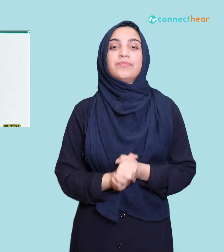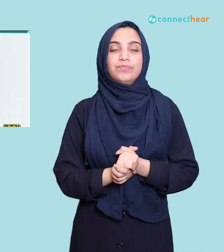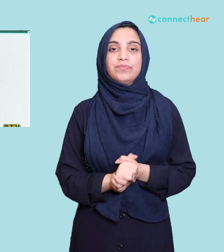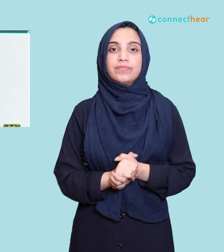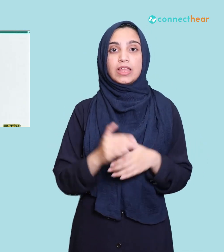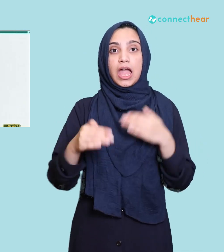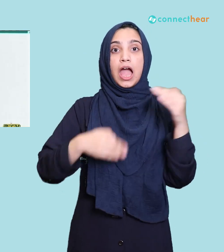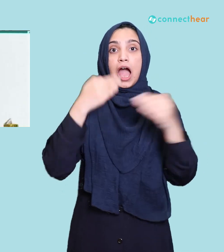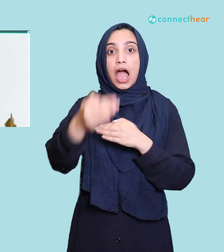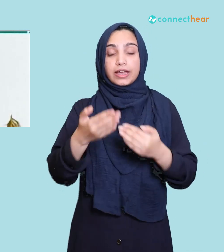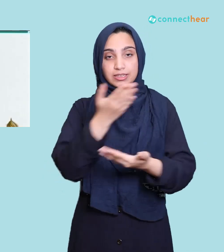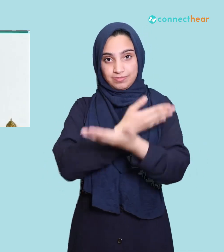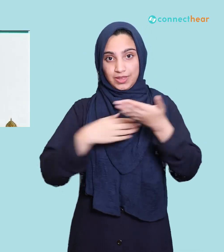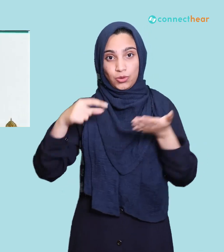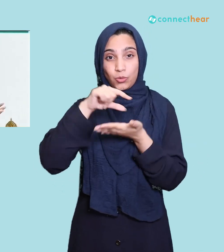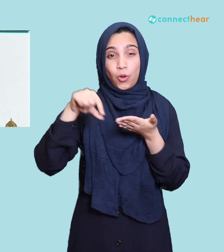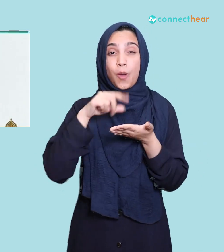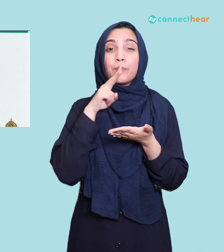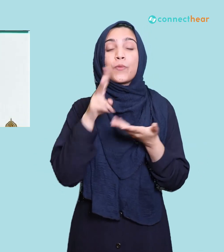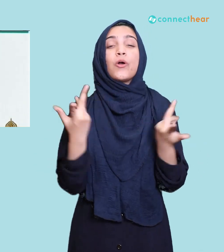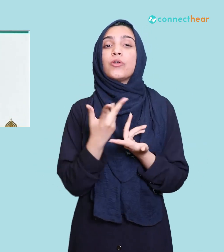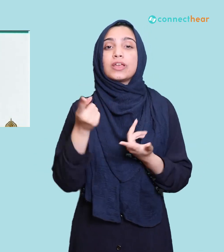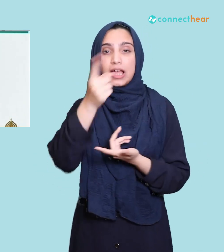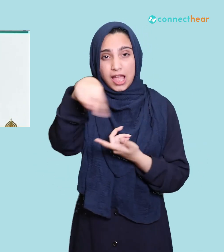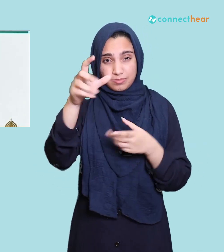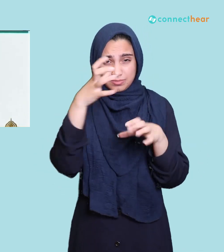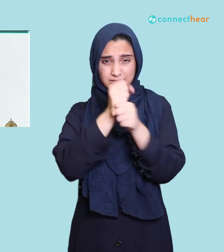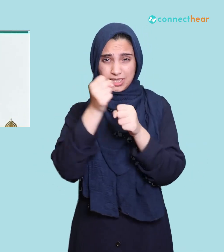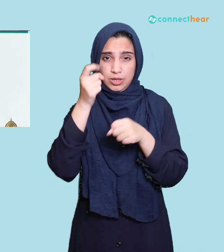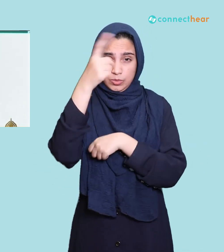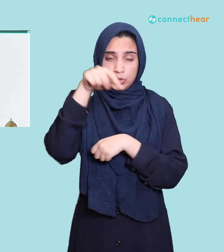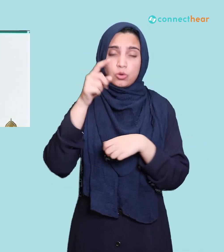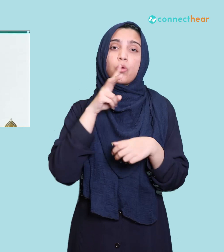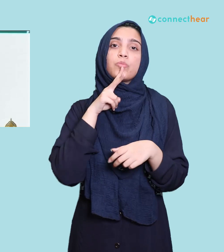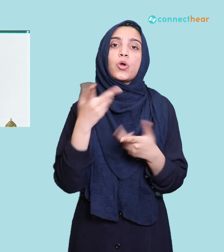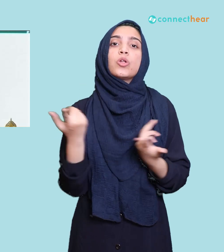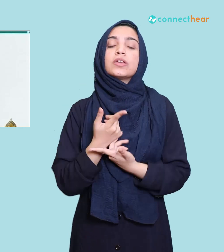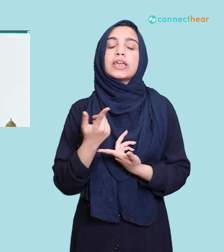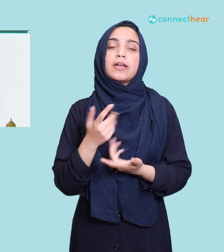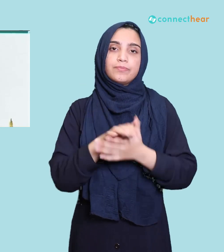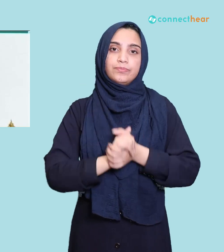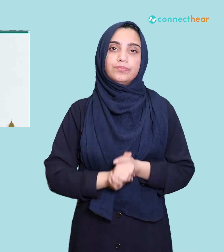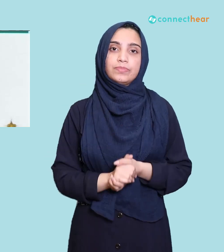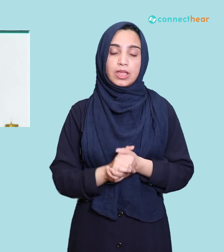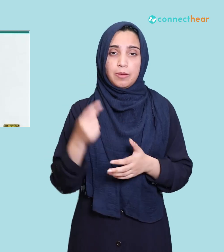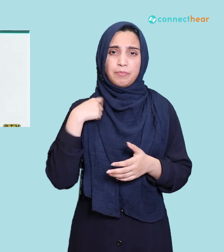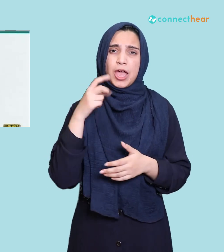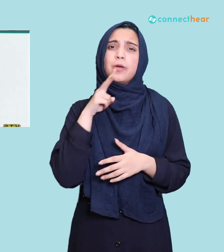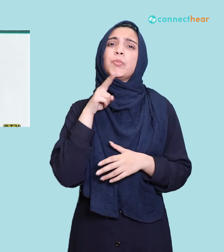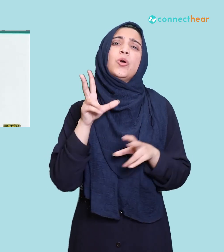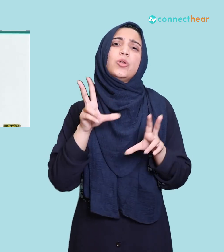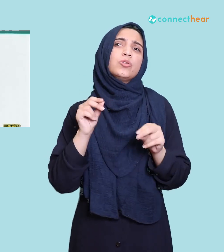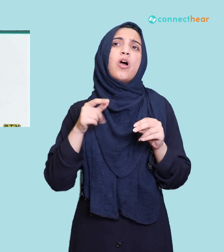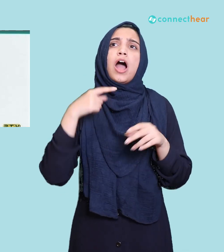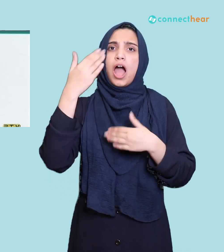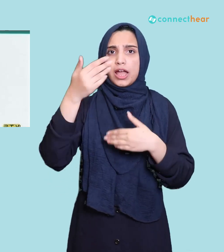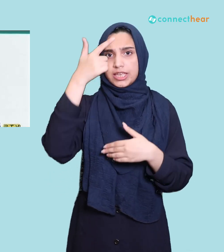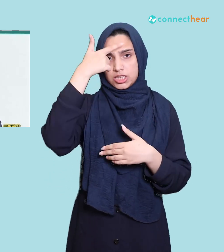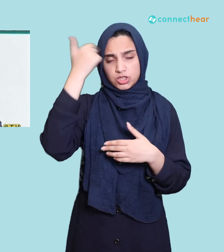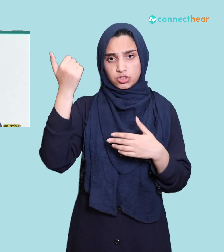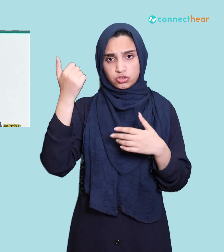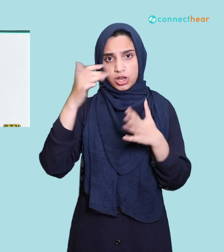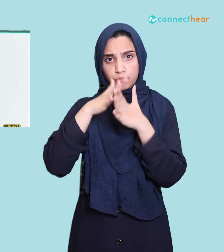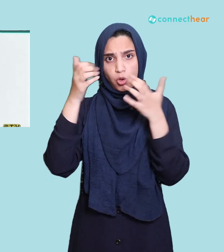میں اپنی قوم کو یہ بھی کہنا چاہتا ہوں کہ بڑا انشاءاللہ اچھا وقت آ رہا ہے۔ ہمارا ملک وہ جو